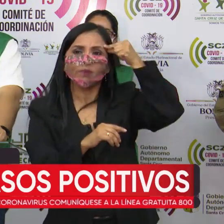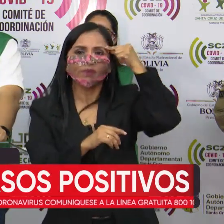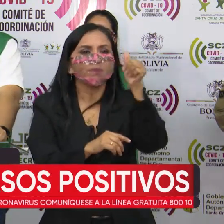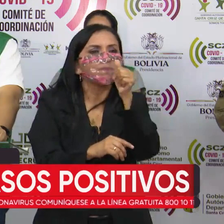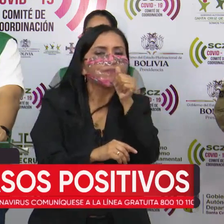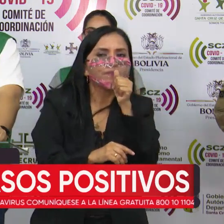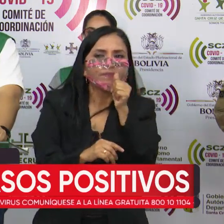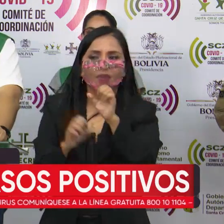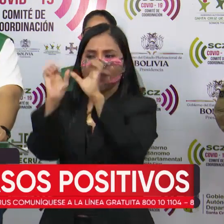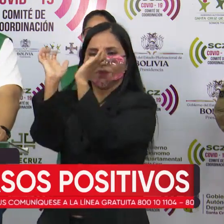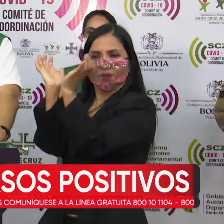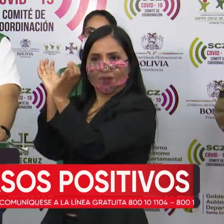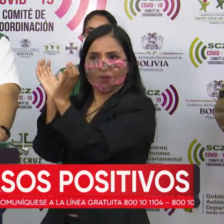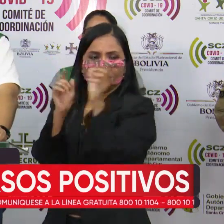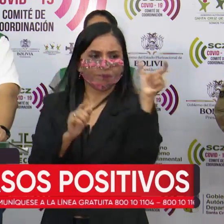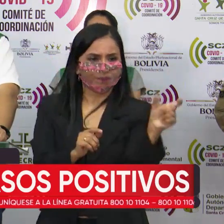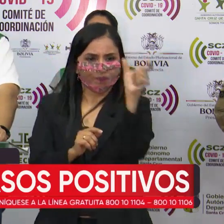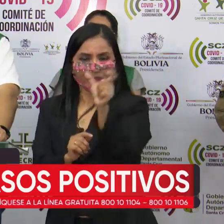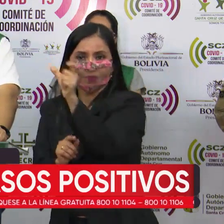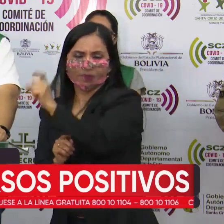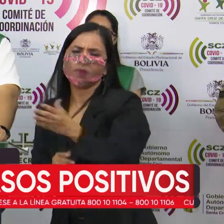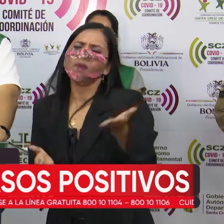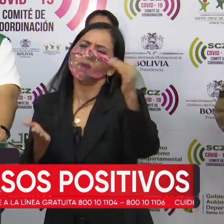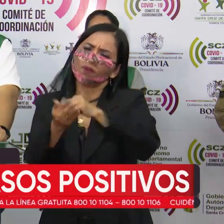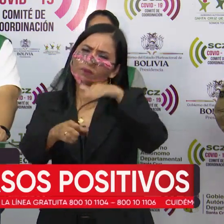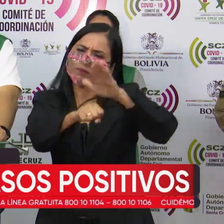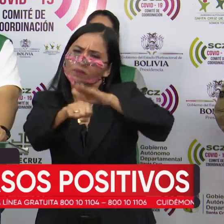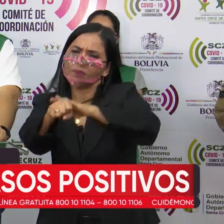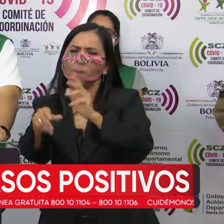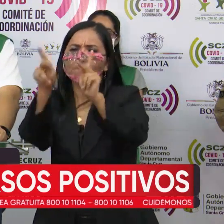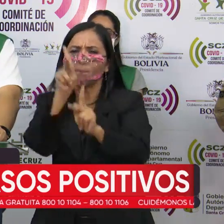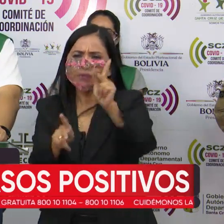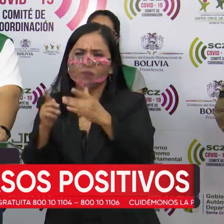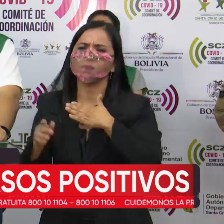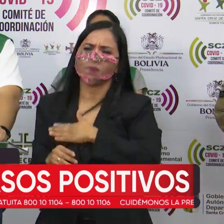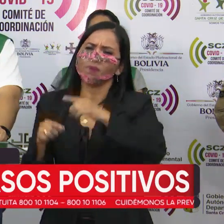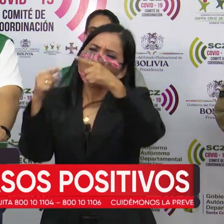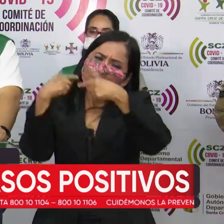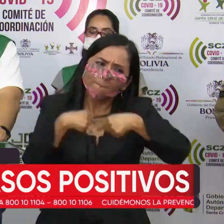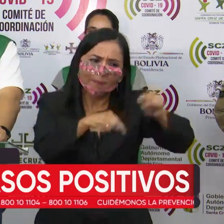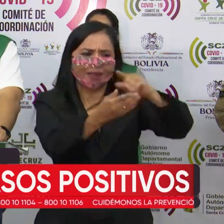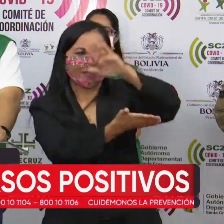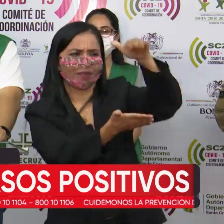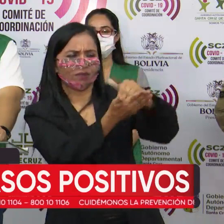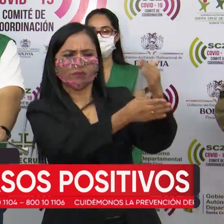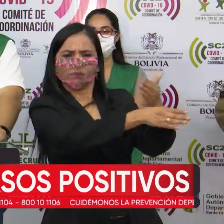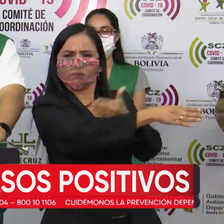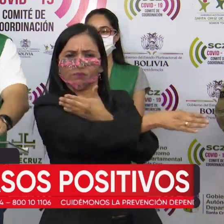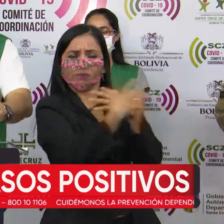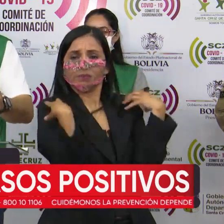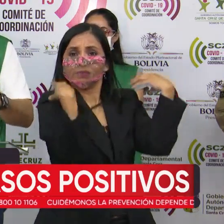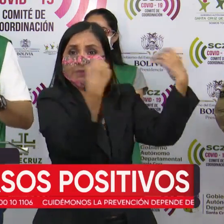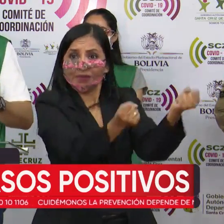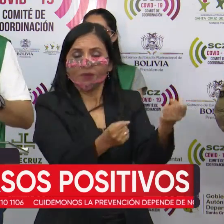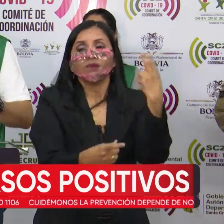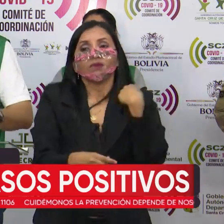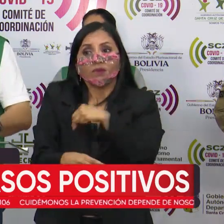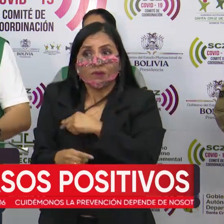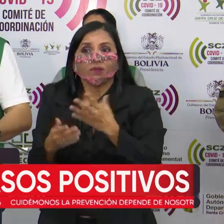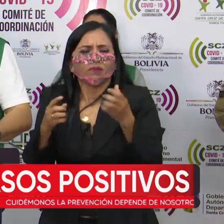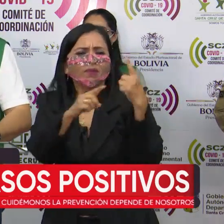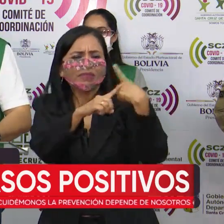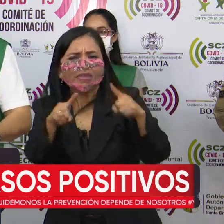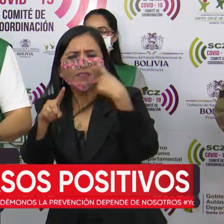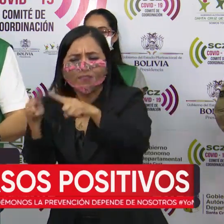sector privado. Les pedimos nuevamente a la población, asistamos a los centros de salud. Estamos en